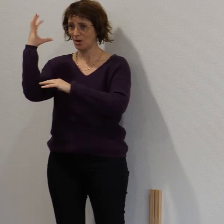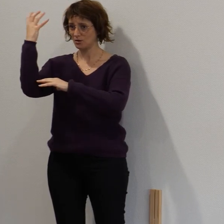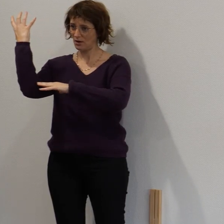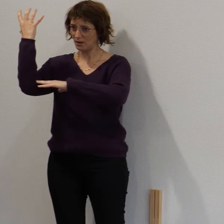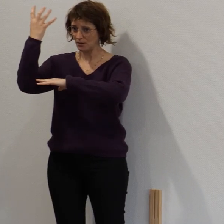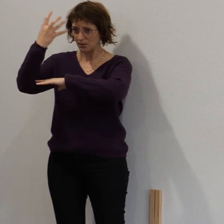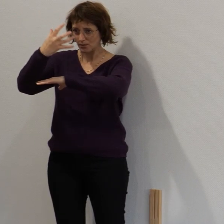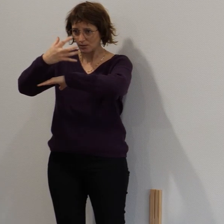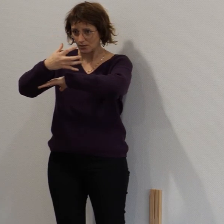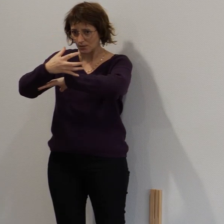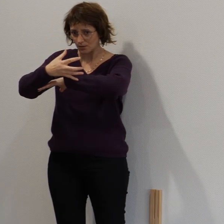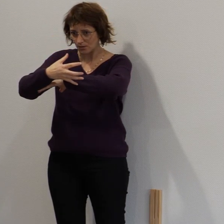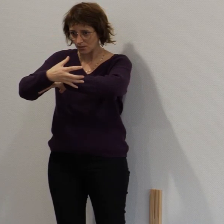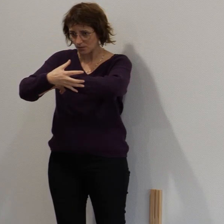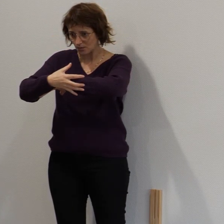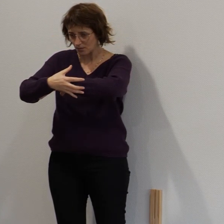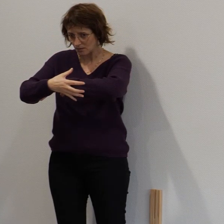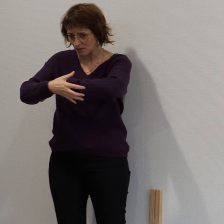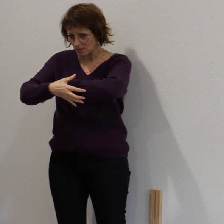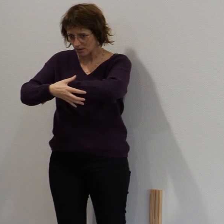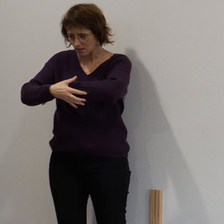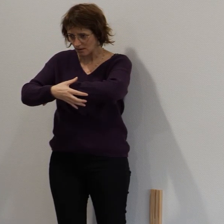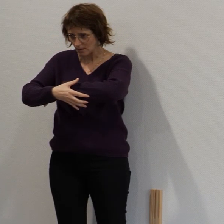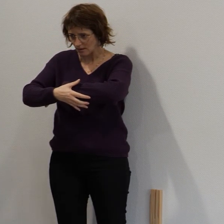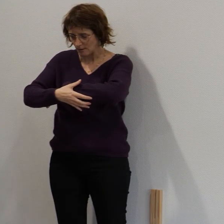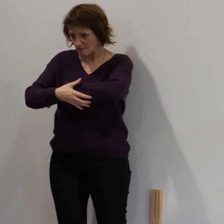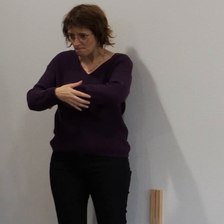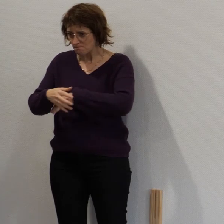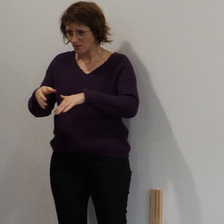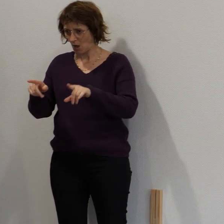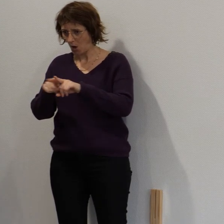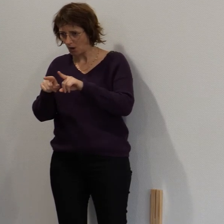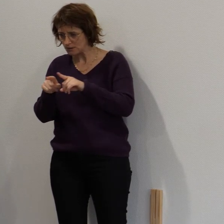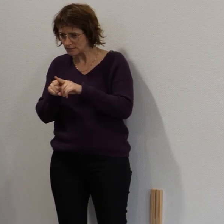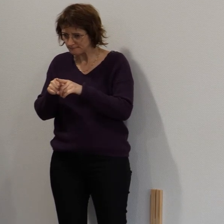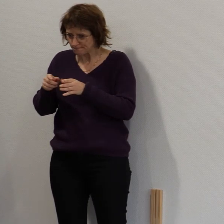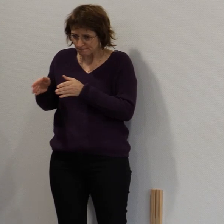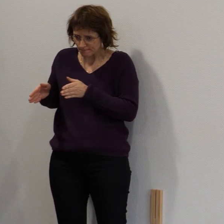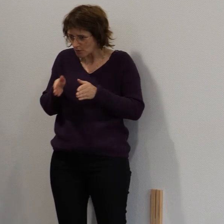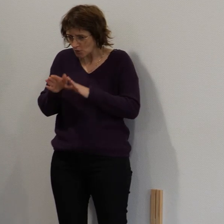par des clarines. J'ai gravi le sentier